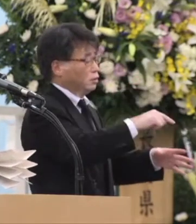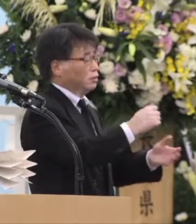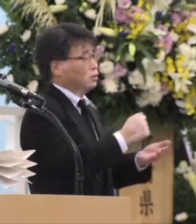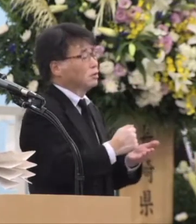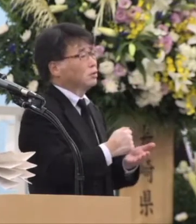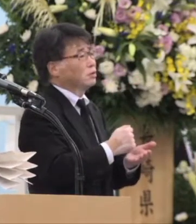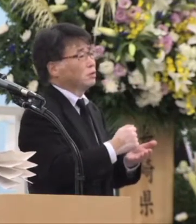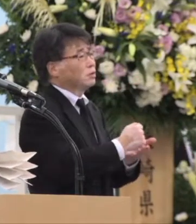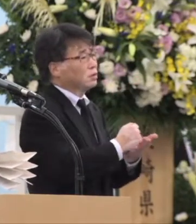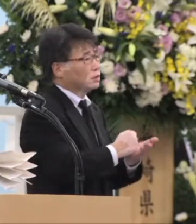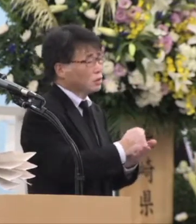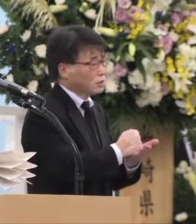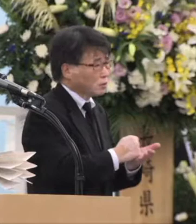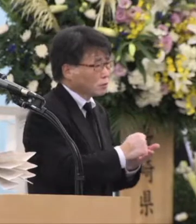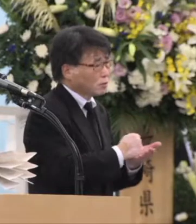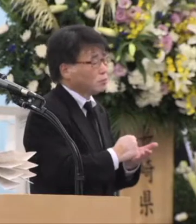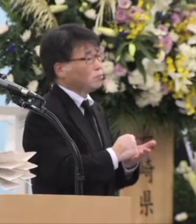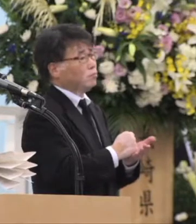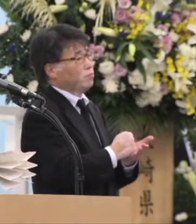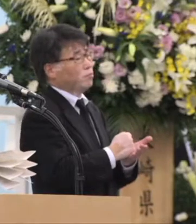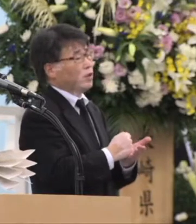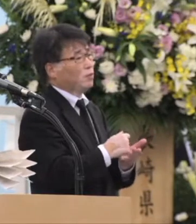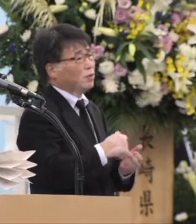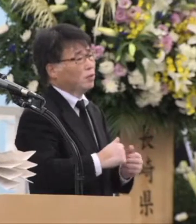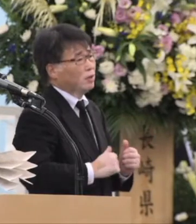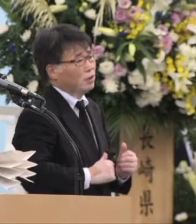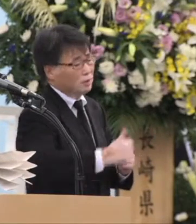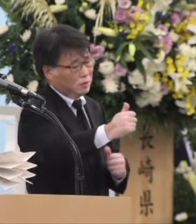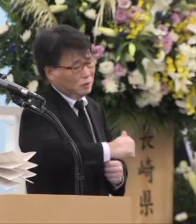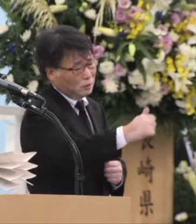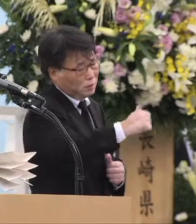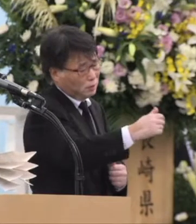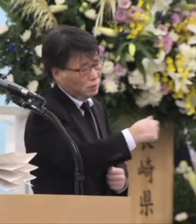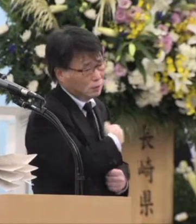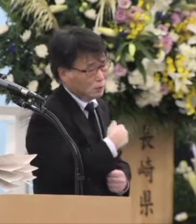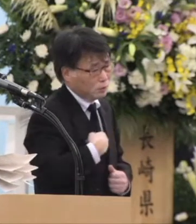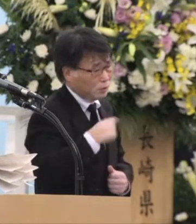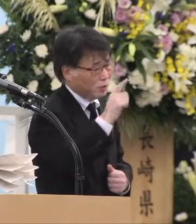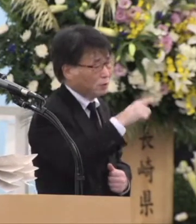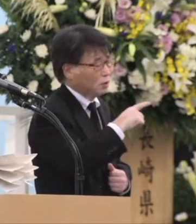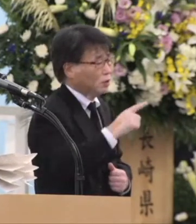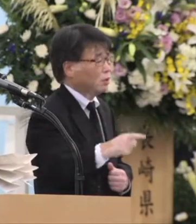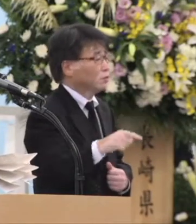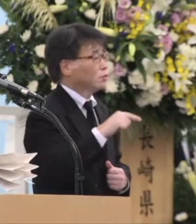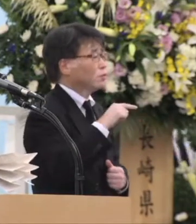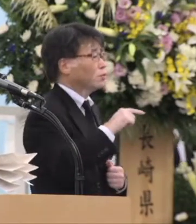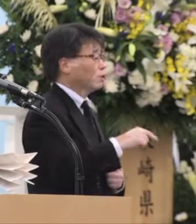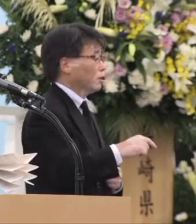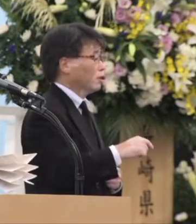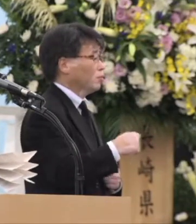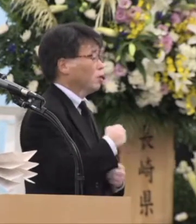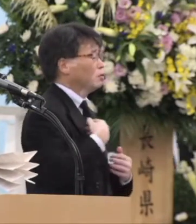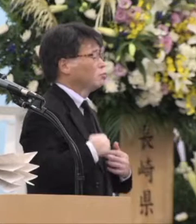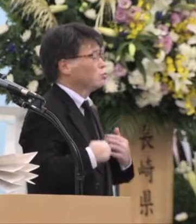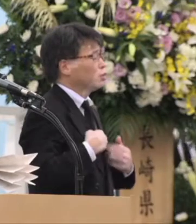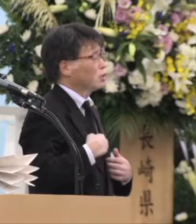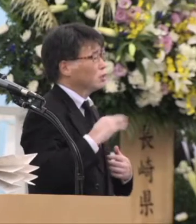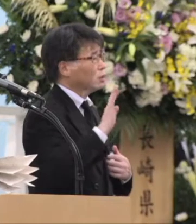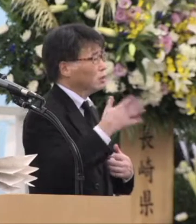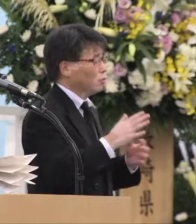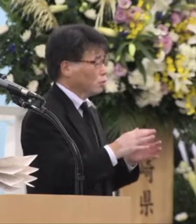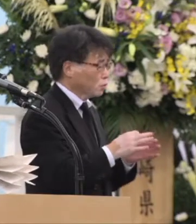爆心地周辺から運よく逃げ延びた人々の中には、助かった喜びもつかの